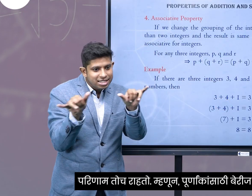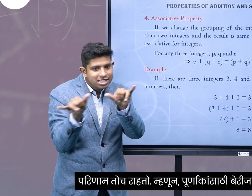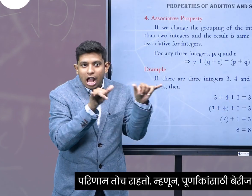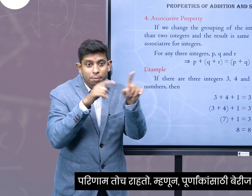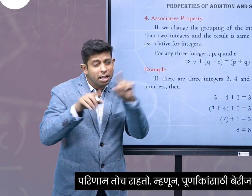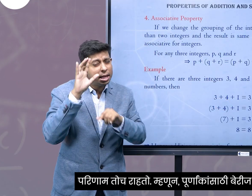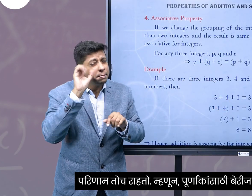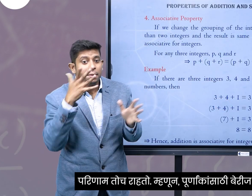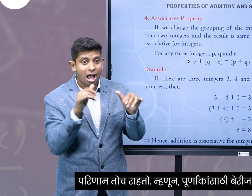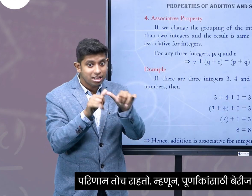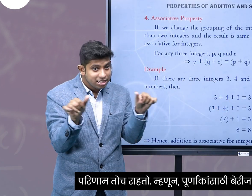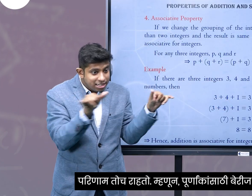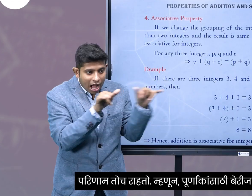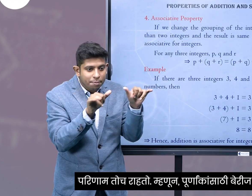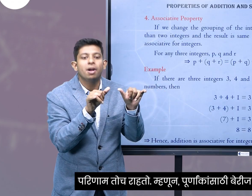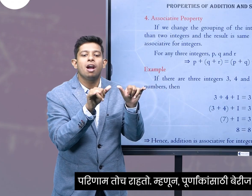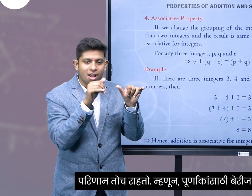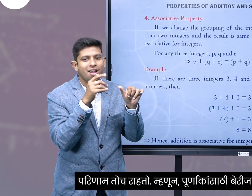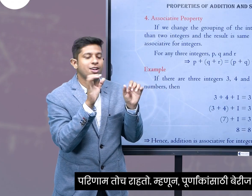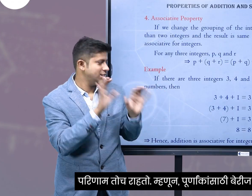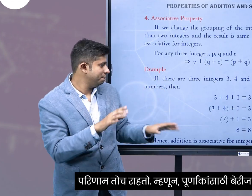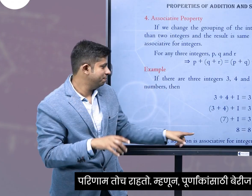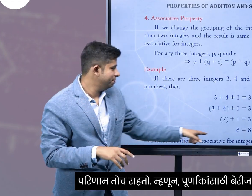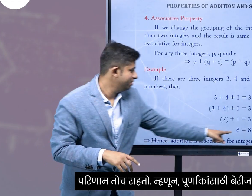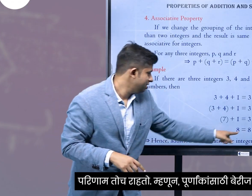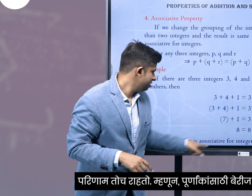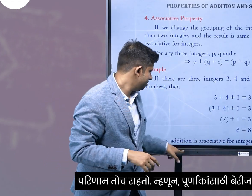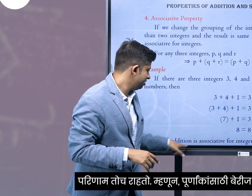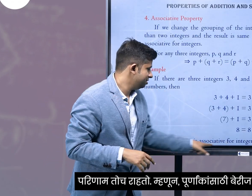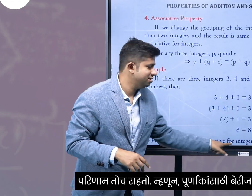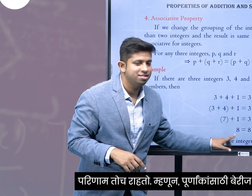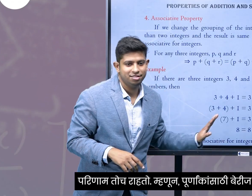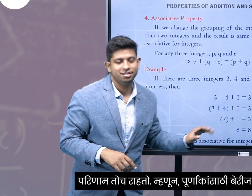परिणाम तोच राहतो, म्हणून पूर्णांकासाठी बेरीज सहसंबंध आहे.